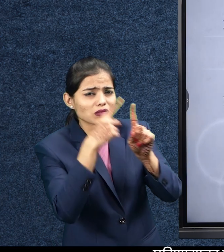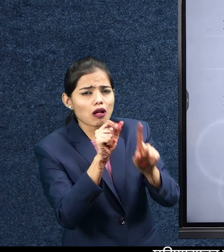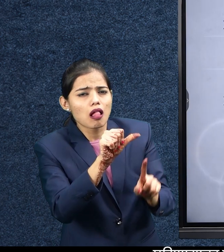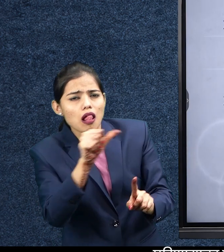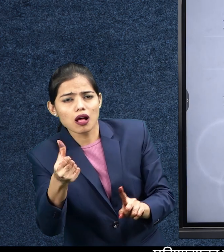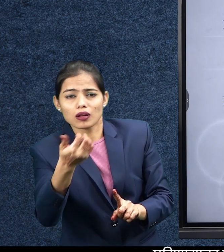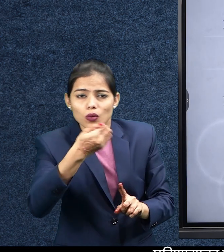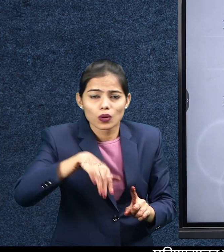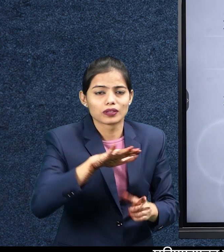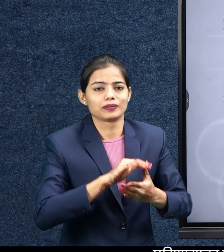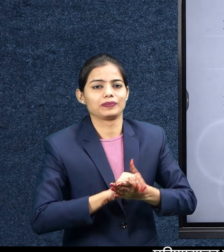नाही